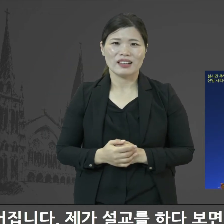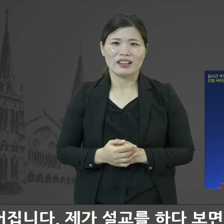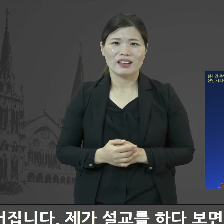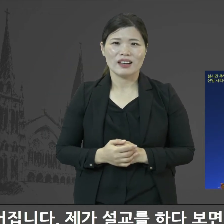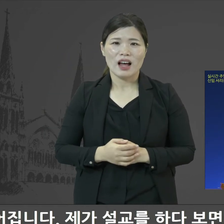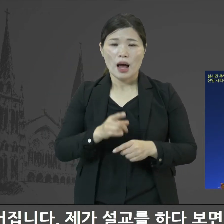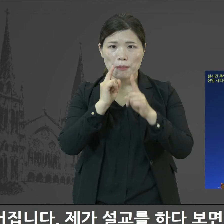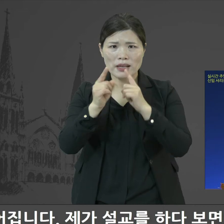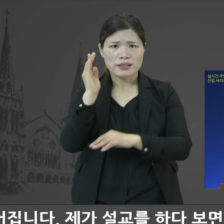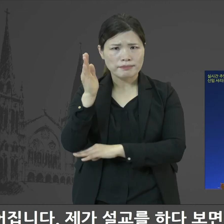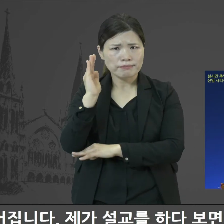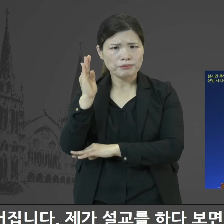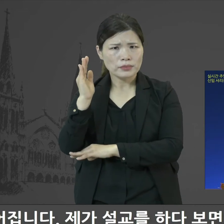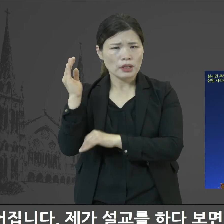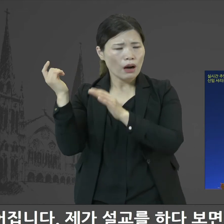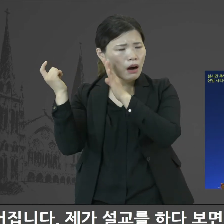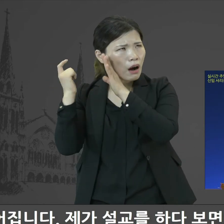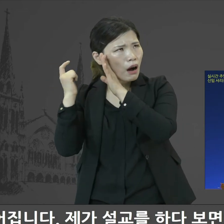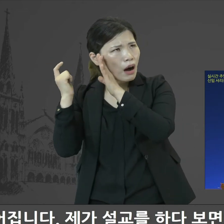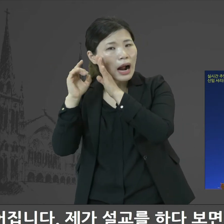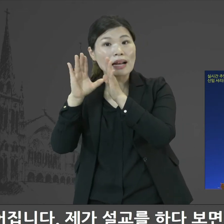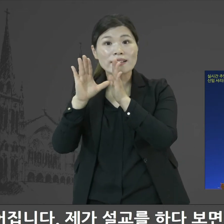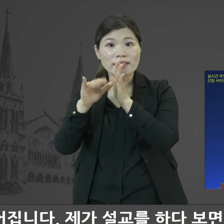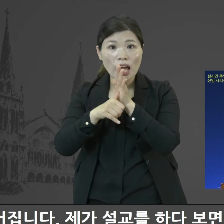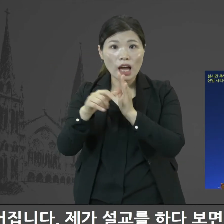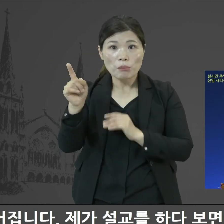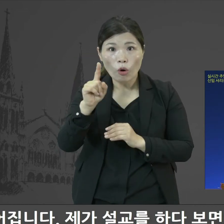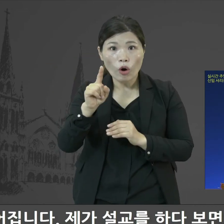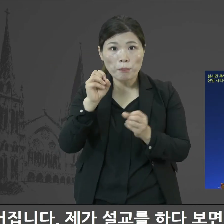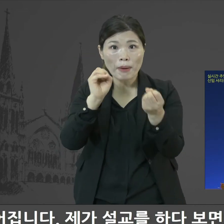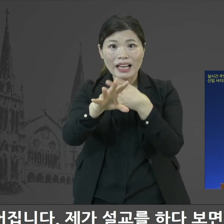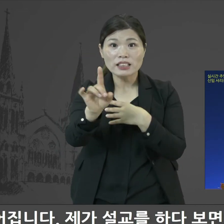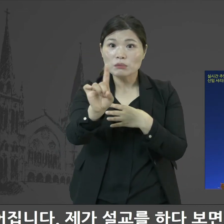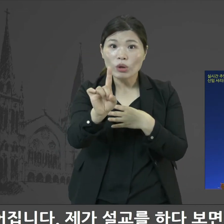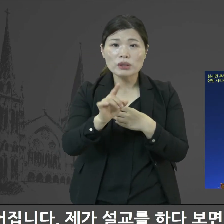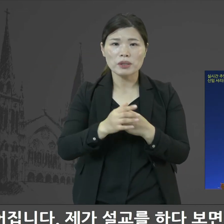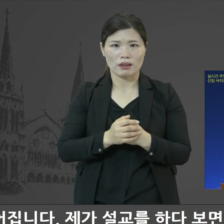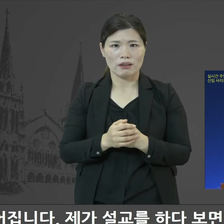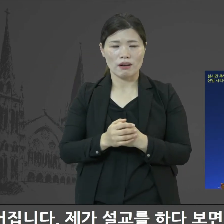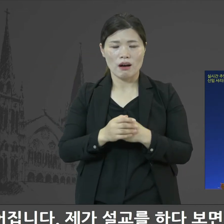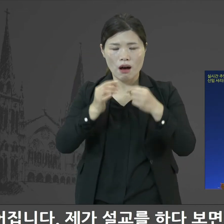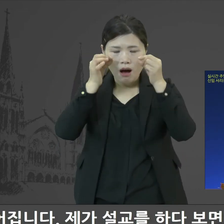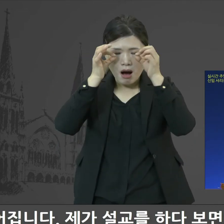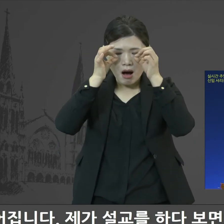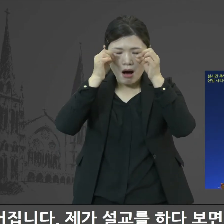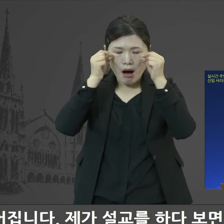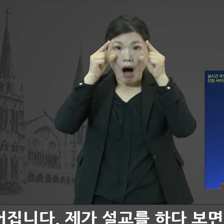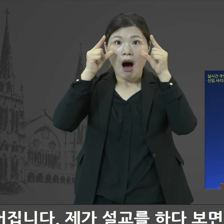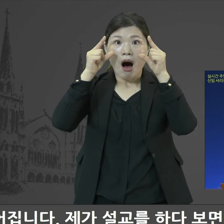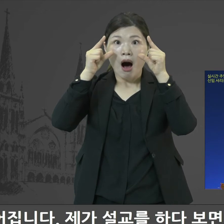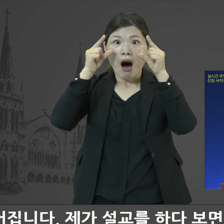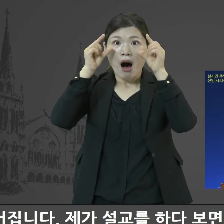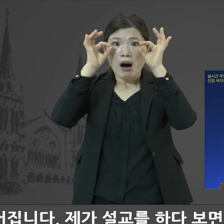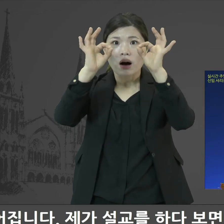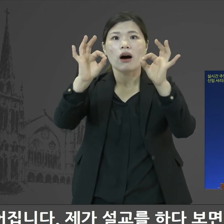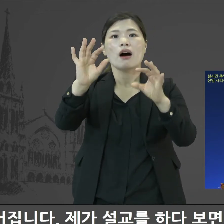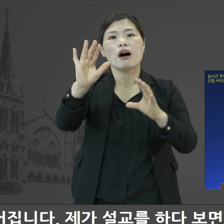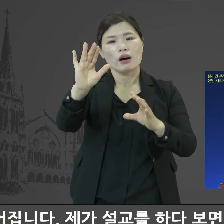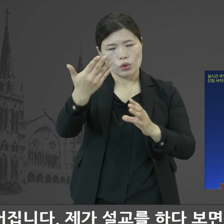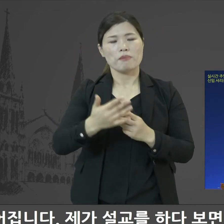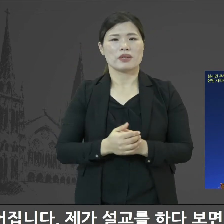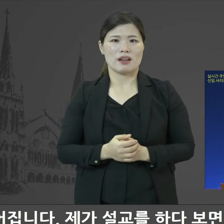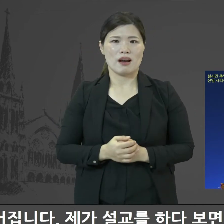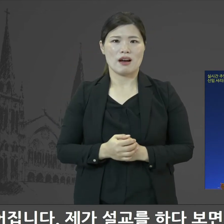듣기 시작할 때, 아니 들리기 시작할 때 가장 먼저 나타나는 반응이 뭔 줄 아십니까? 보는 거예요. 그 말씀이